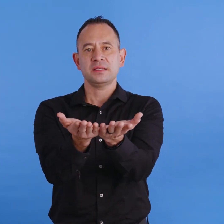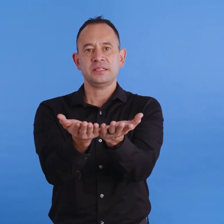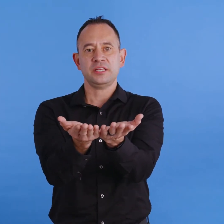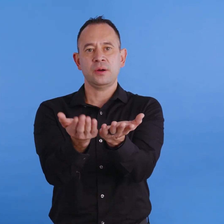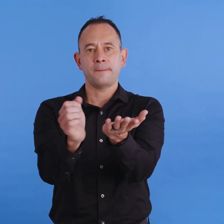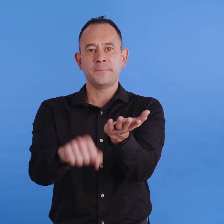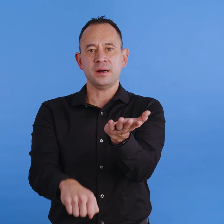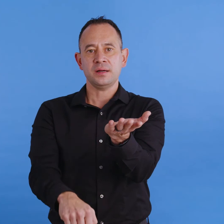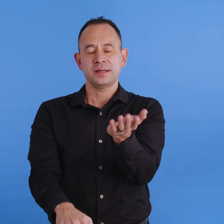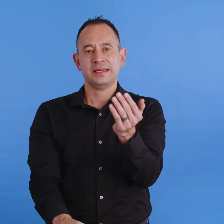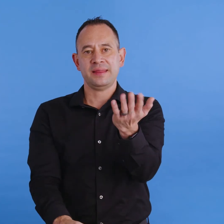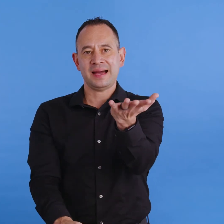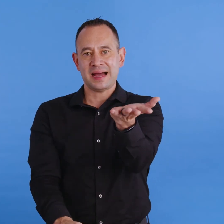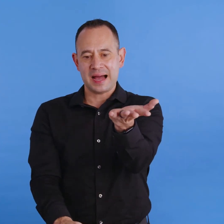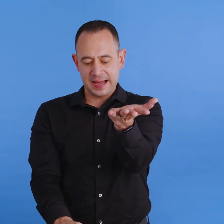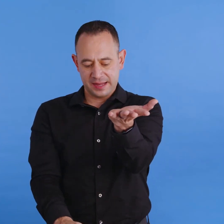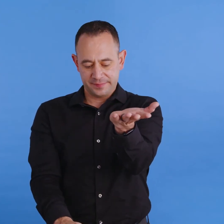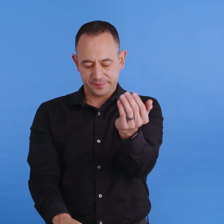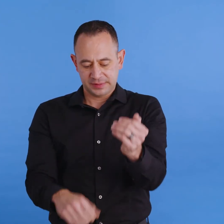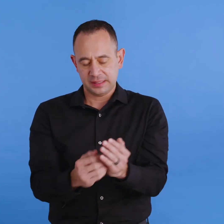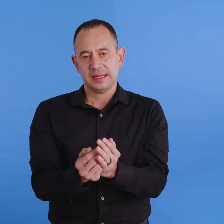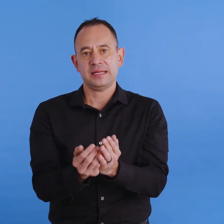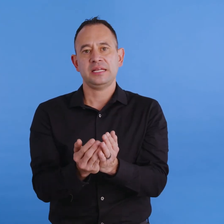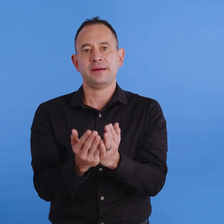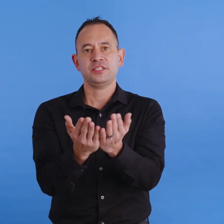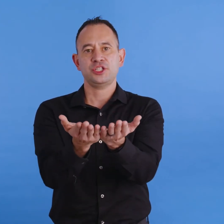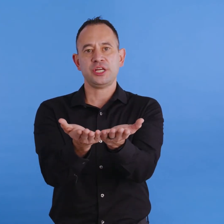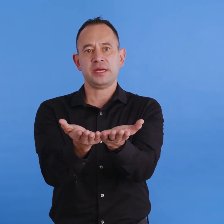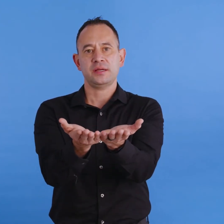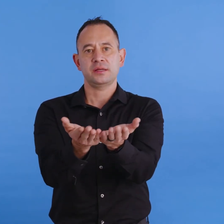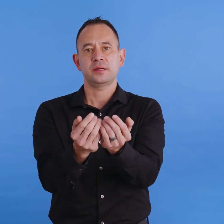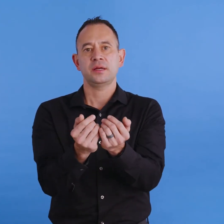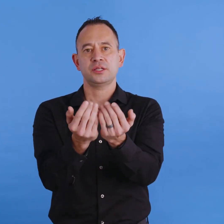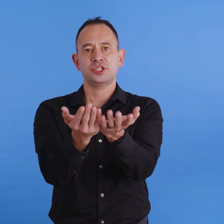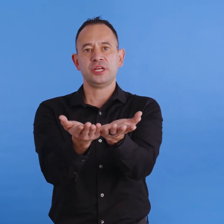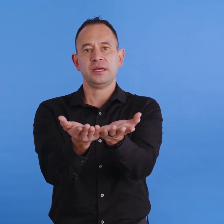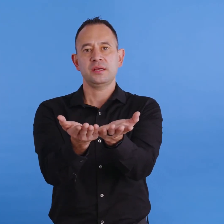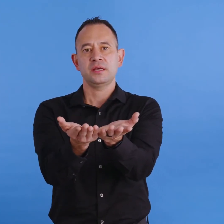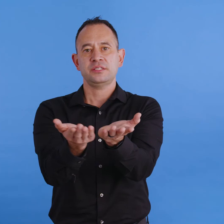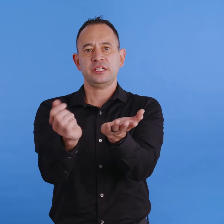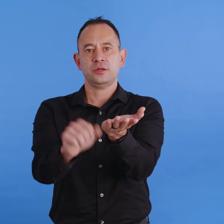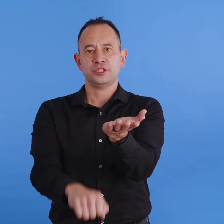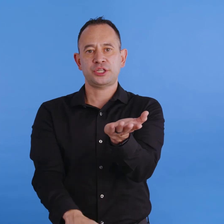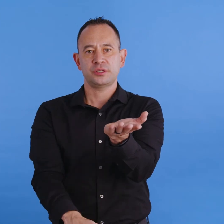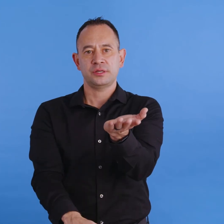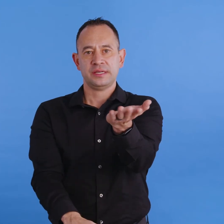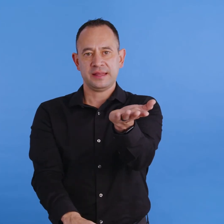Si quito va, queda a. La sílaba es che. Che. Si quito ch, queda